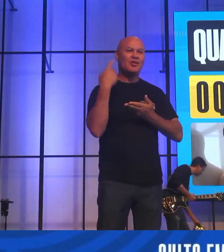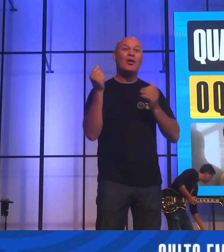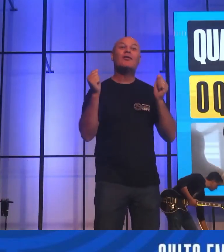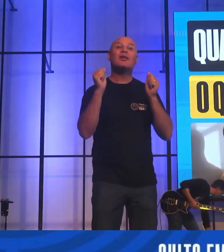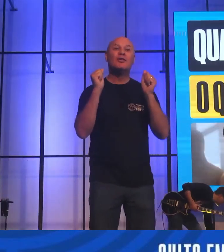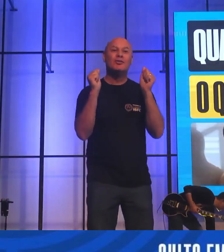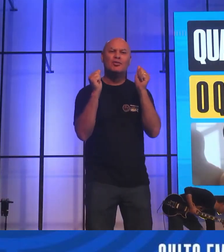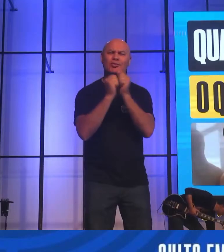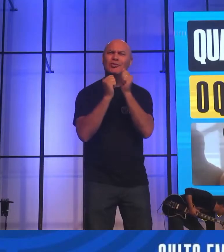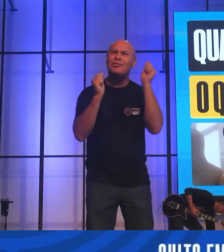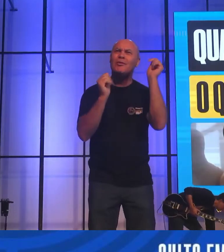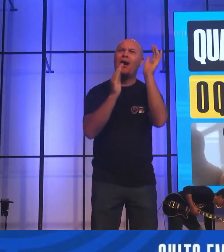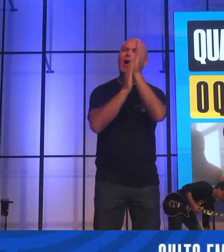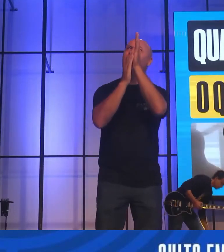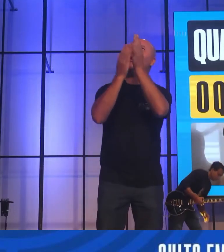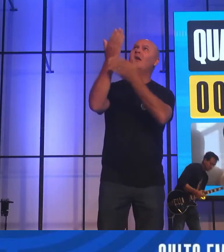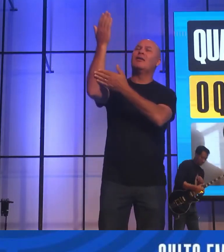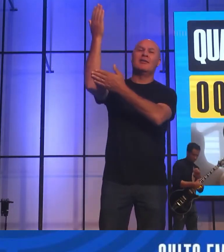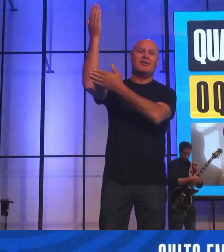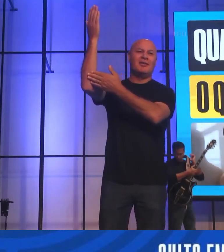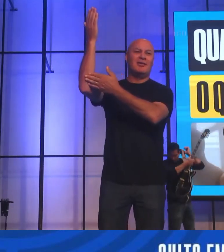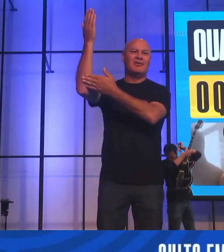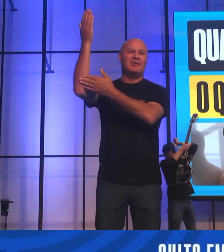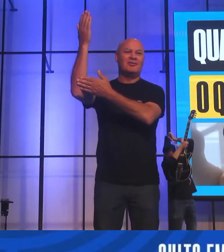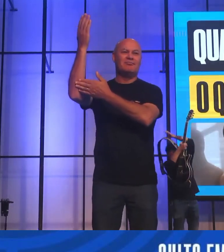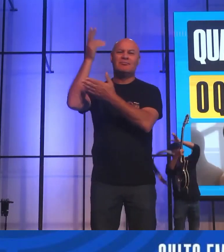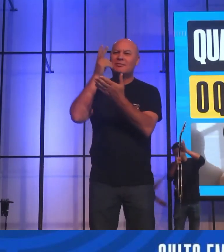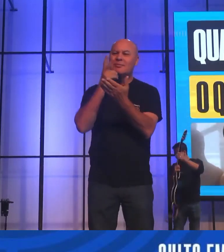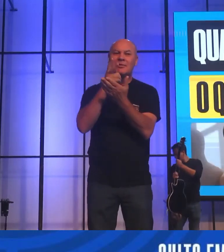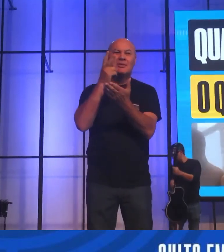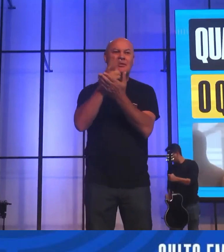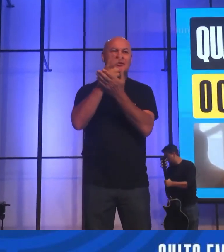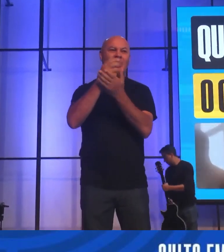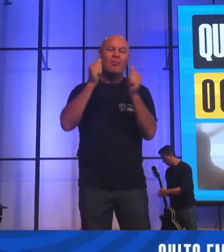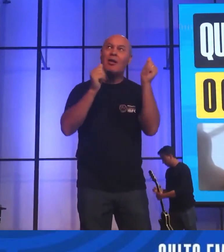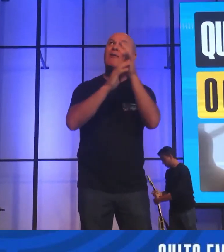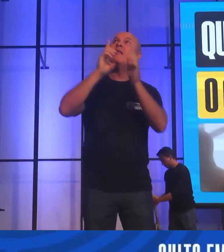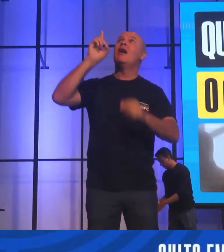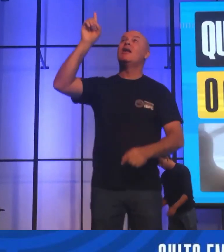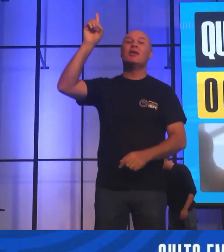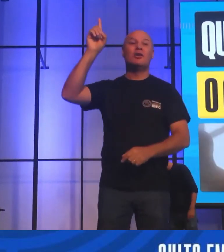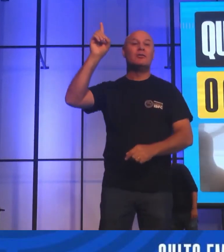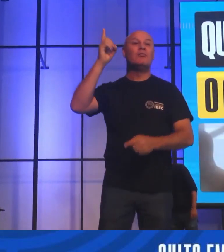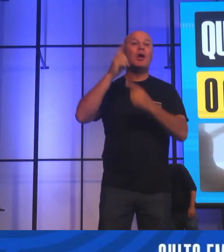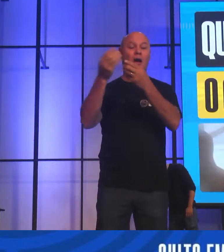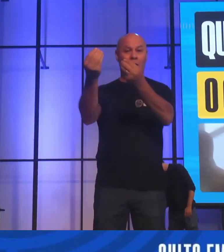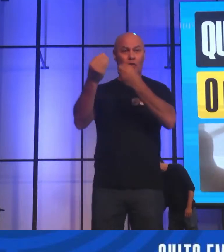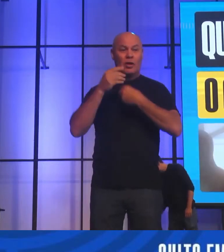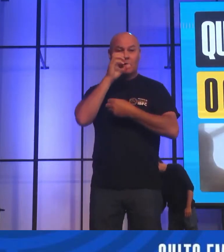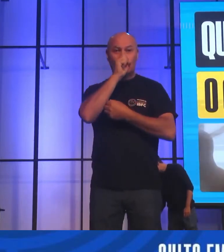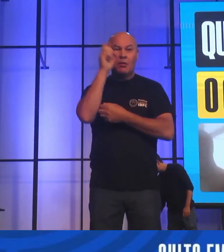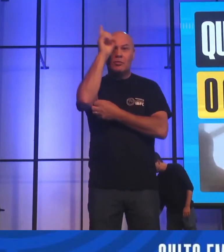ao nome do Senhor e louvamos a Ele por mais um final de semana abençoado.